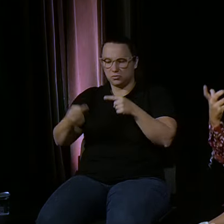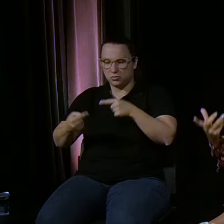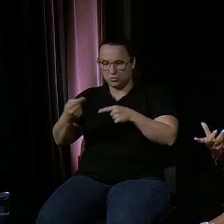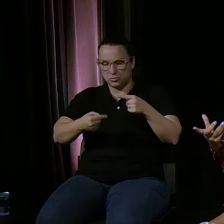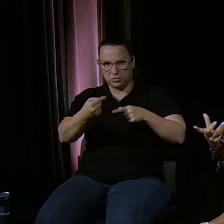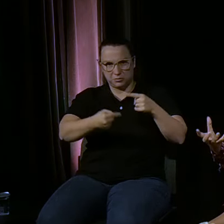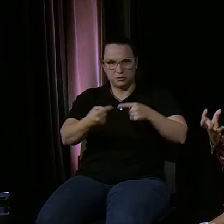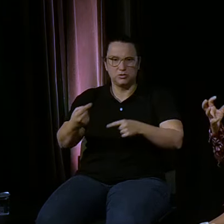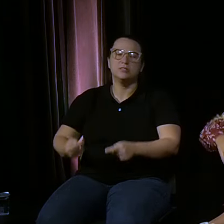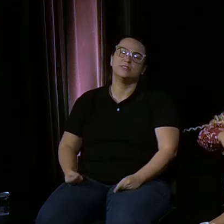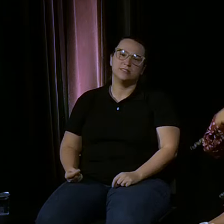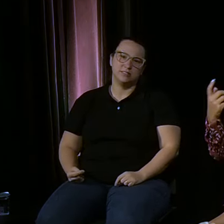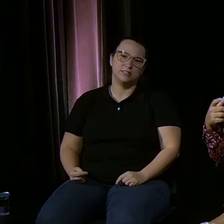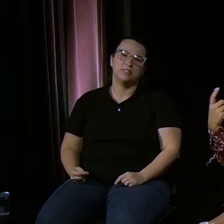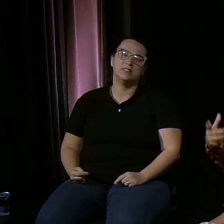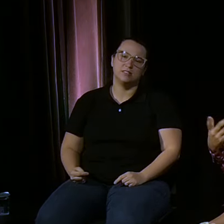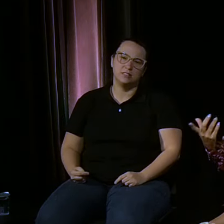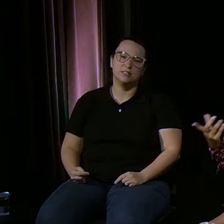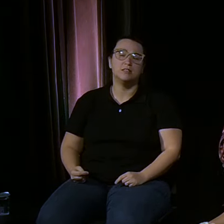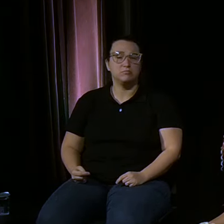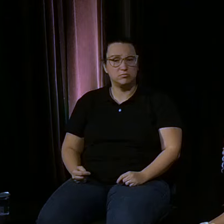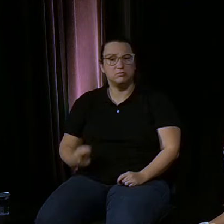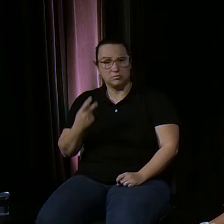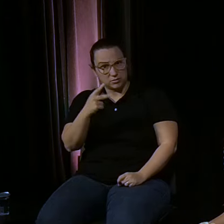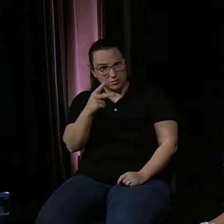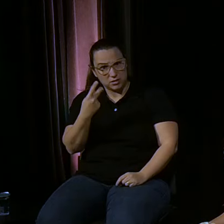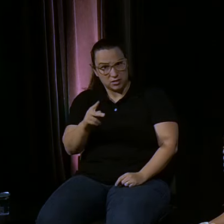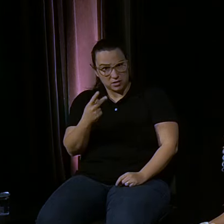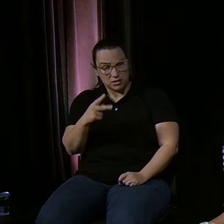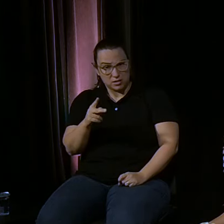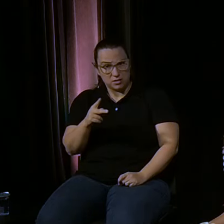discussões naquele momento. E num tipo de particularidade